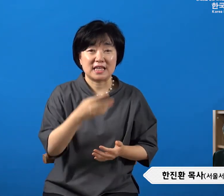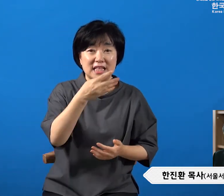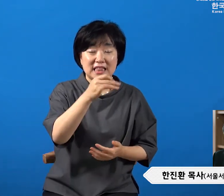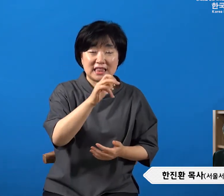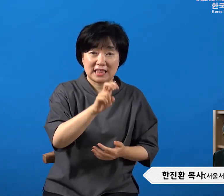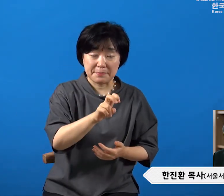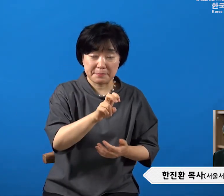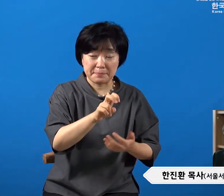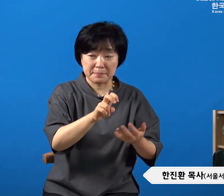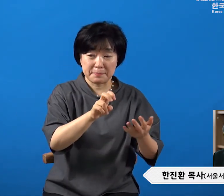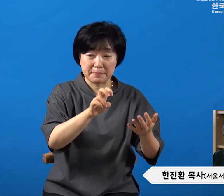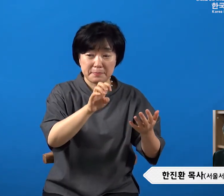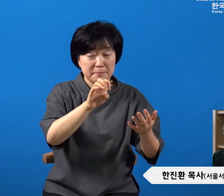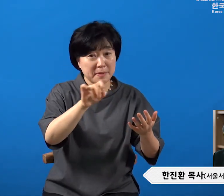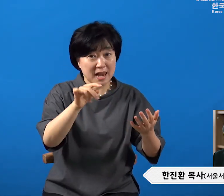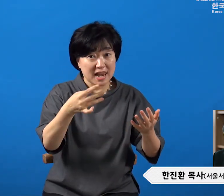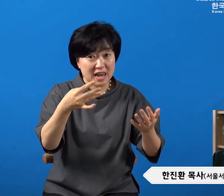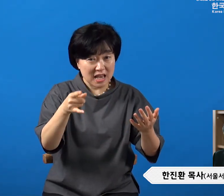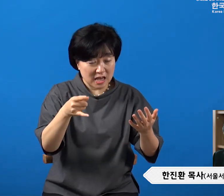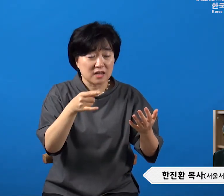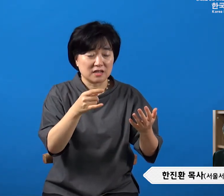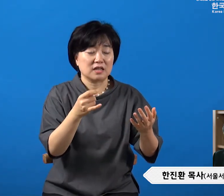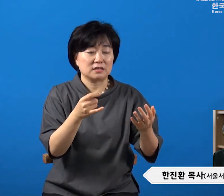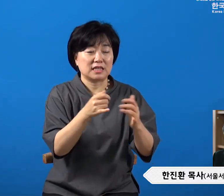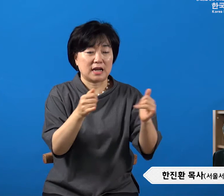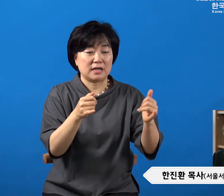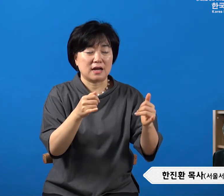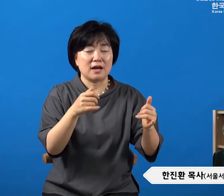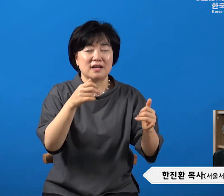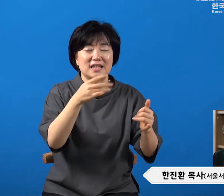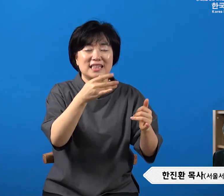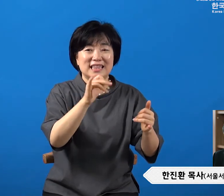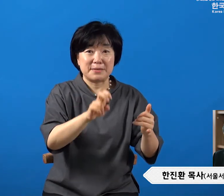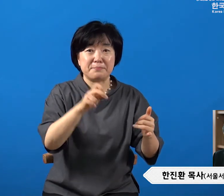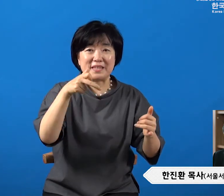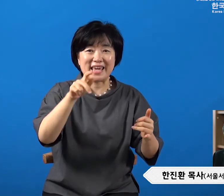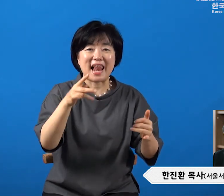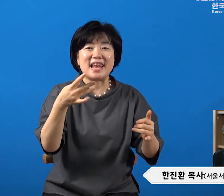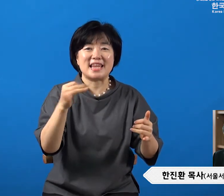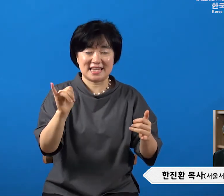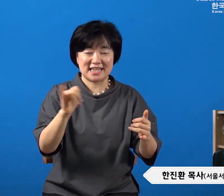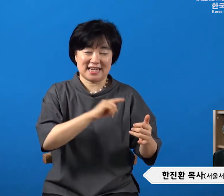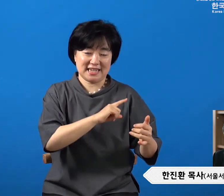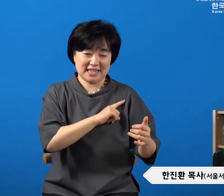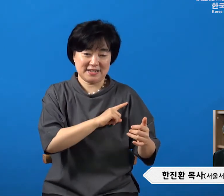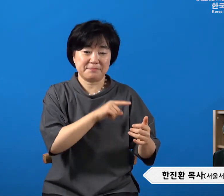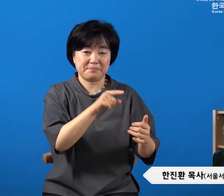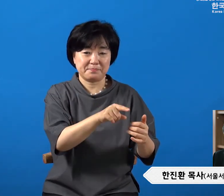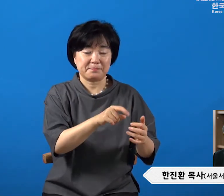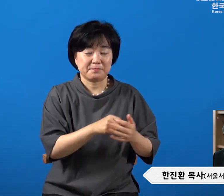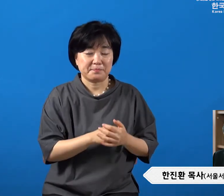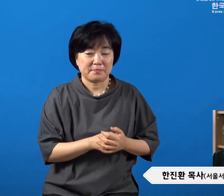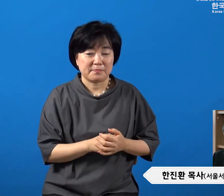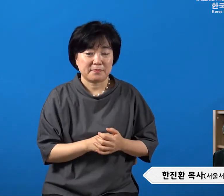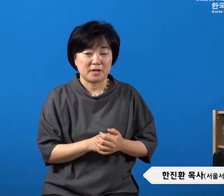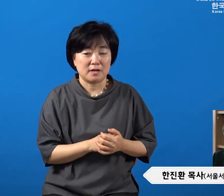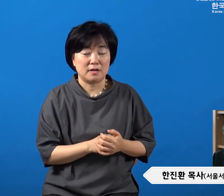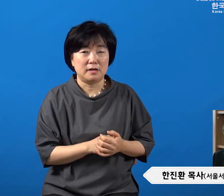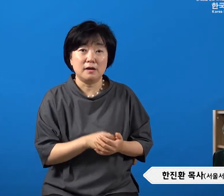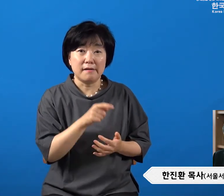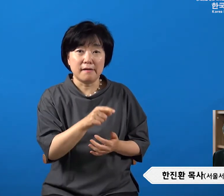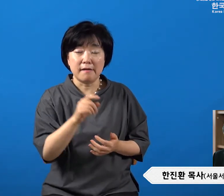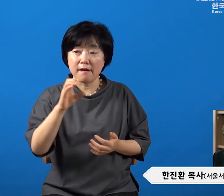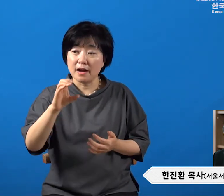루이스라고 불립니다. 왜 그렇게 불릴 수 있느냐? 팀 켈러가 처음 기독교 신앙을